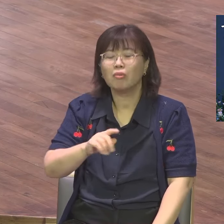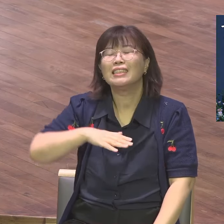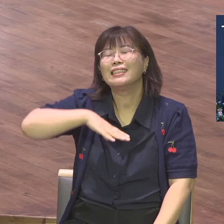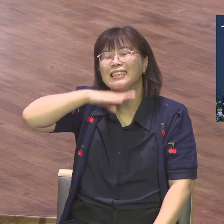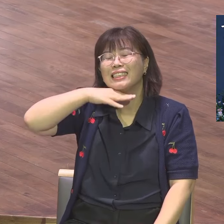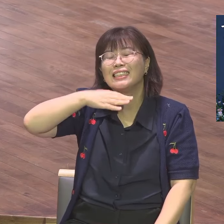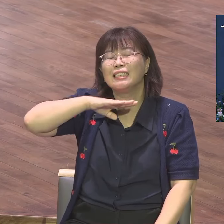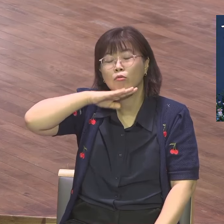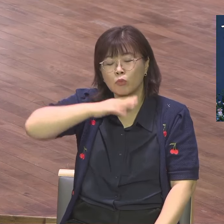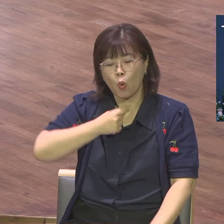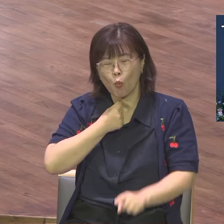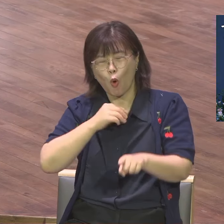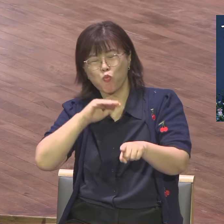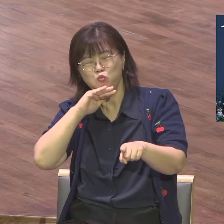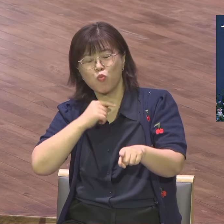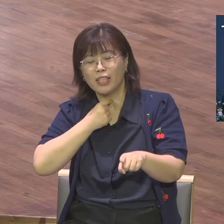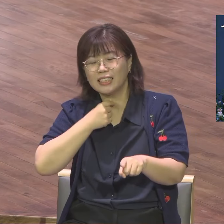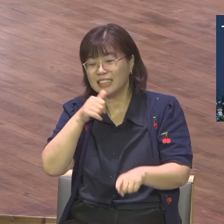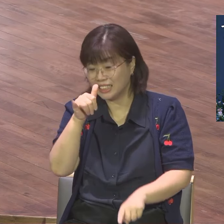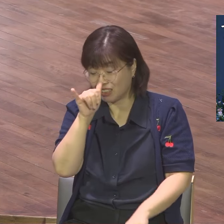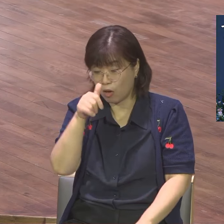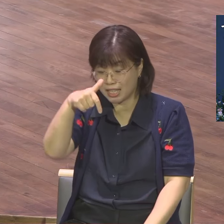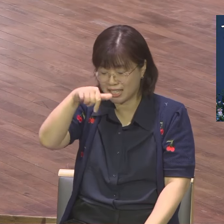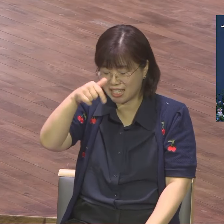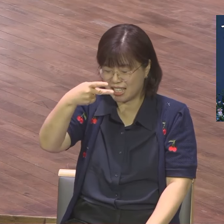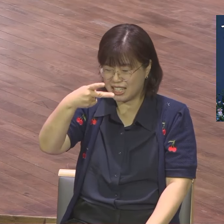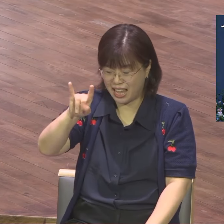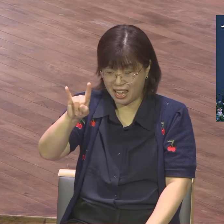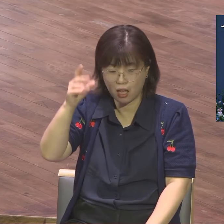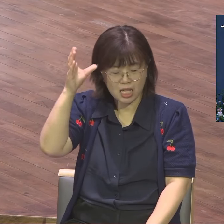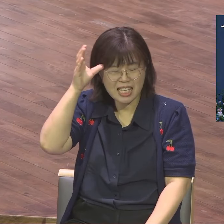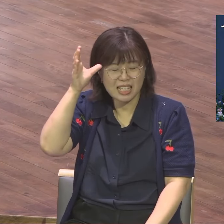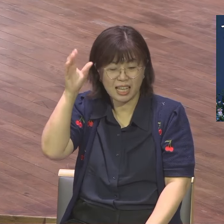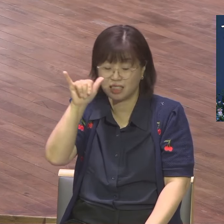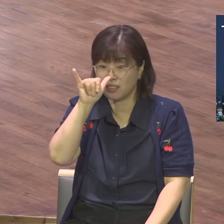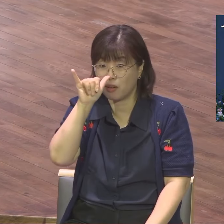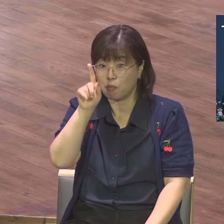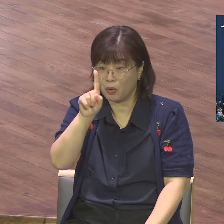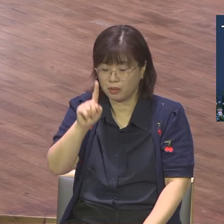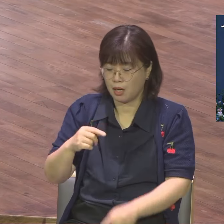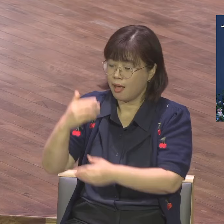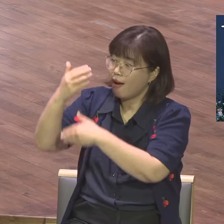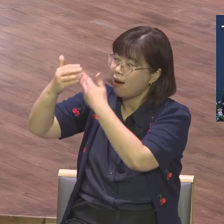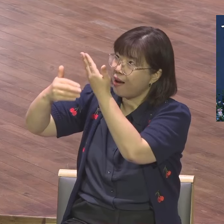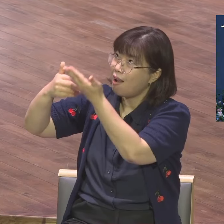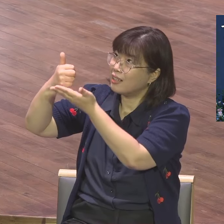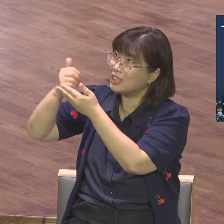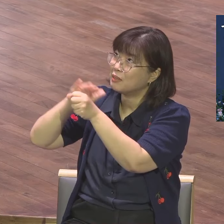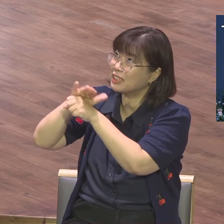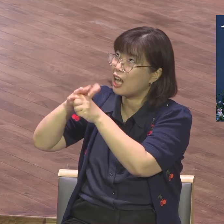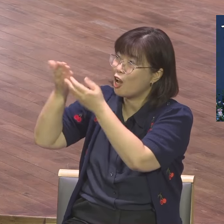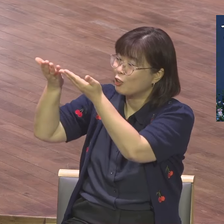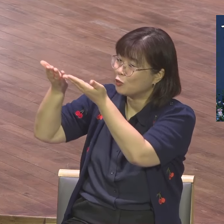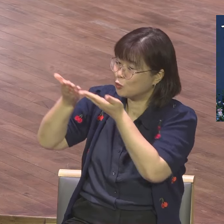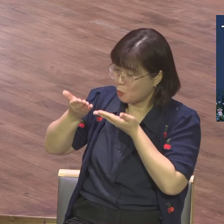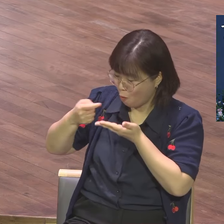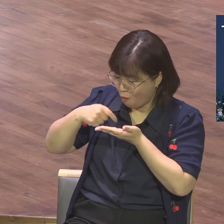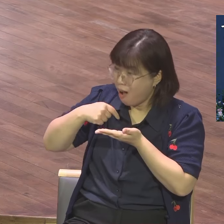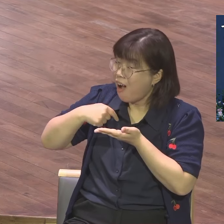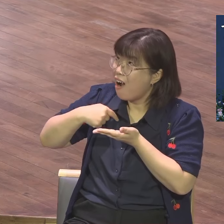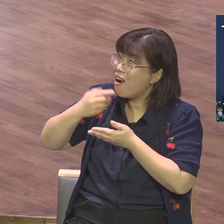신앙생활을 할 때 하나님께서 나에게 베풀어 주신 그 사랑에 대한 기대가 있으면요,